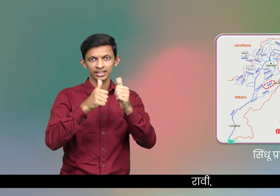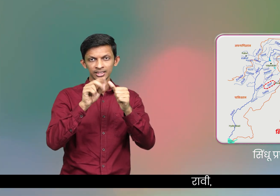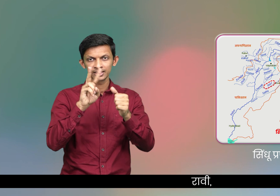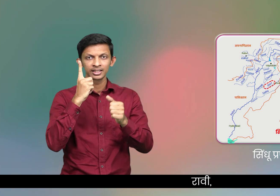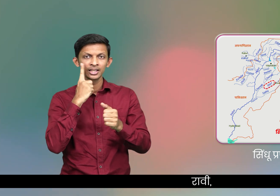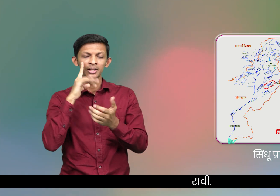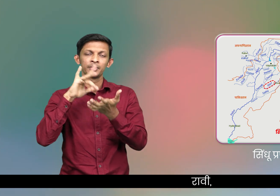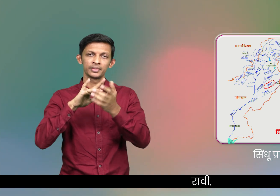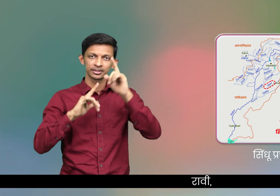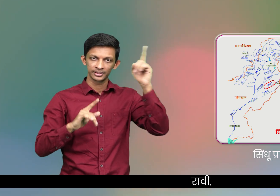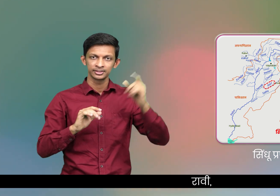रावी,